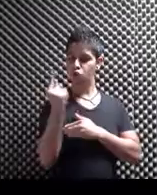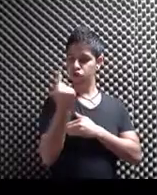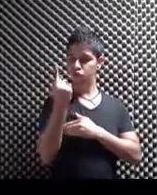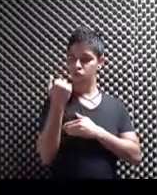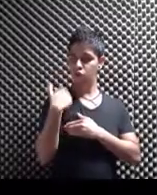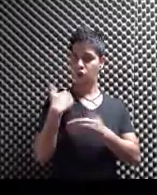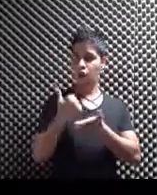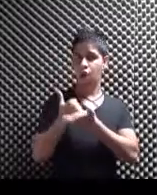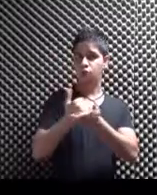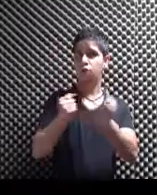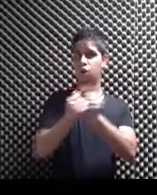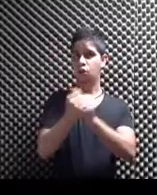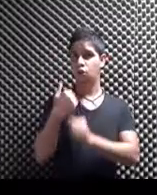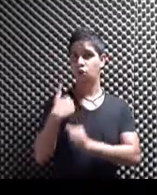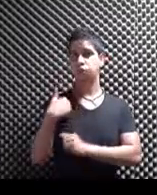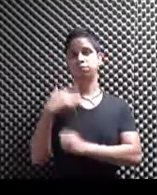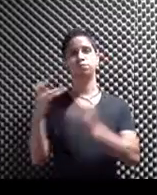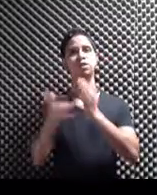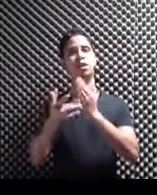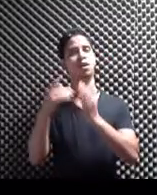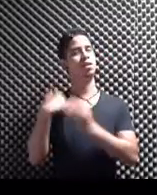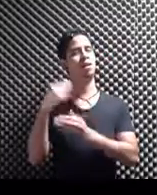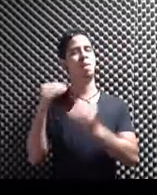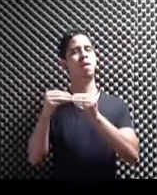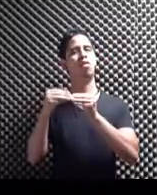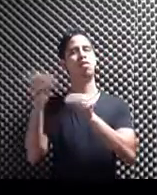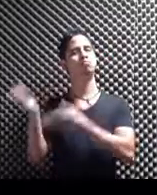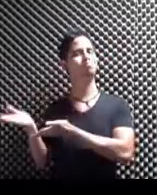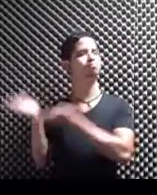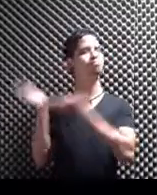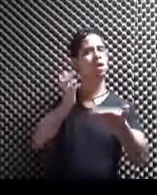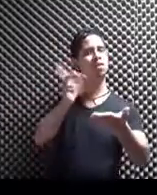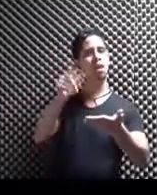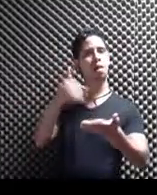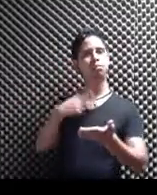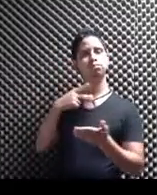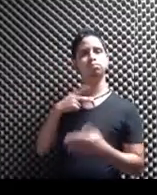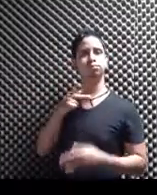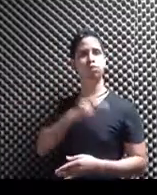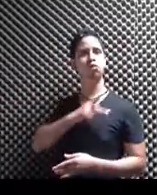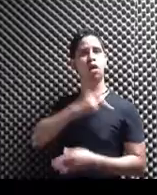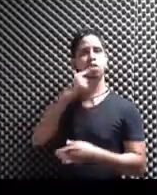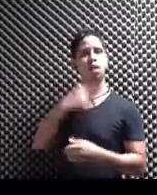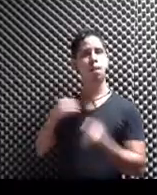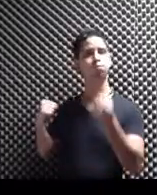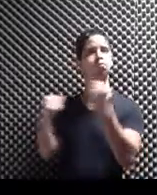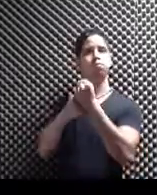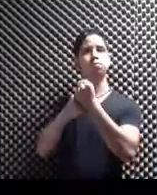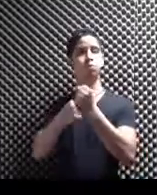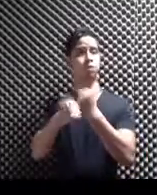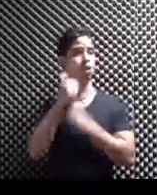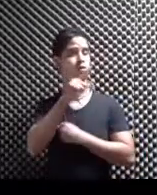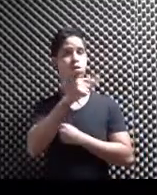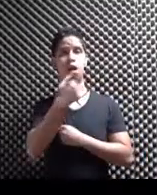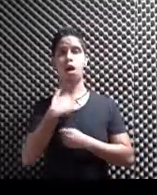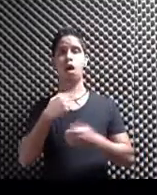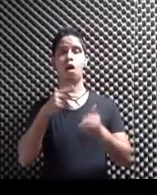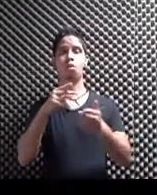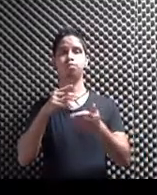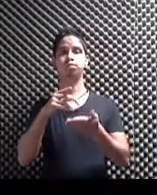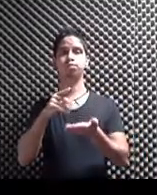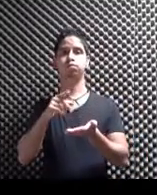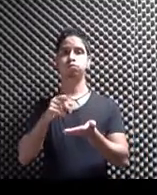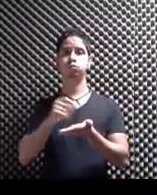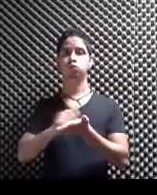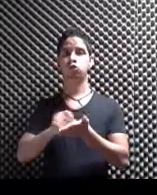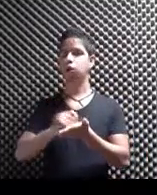la tecnología, sino que también nos manda su personal de apoyo. Claro que sí, claro que sí. Pues te tengo una nota que también descubrí. Ah, pues qué